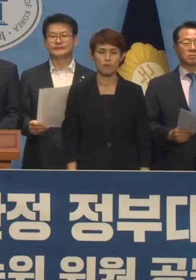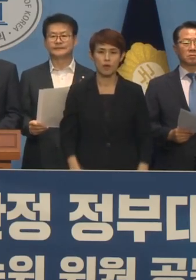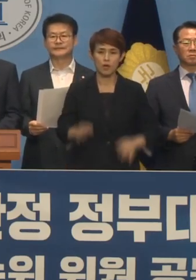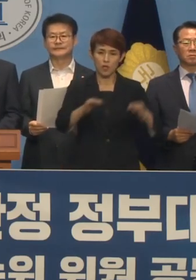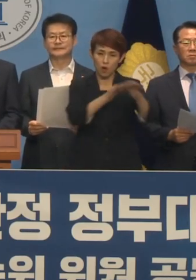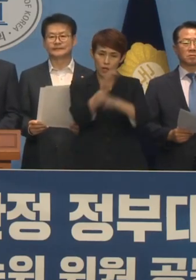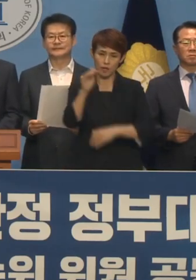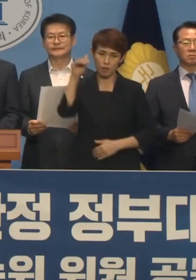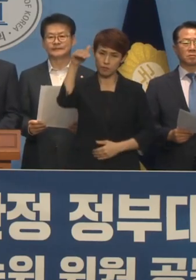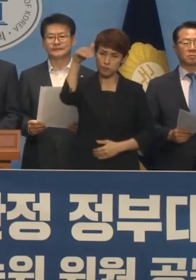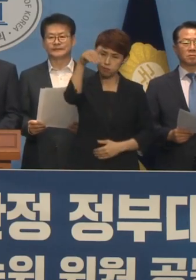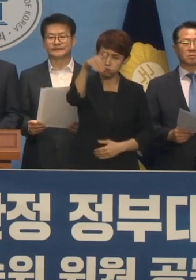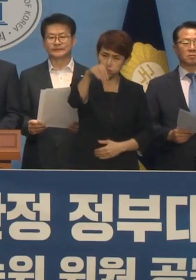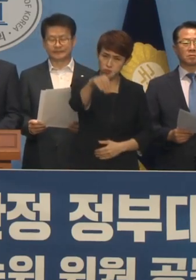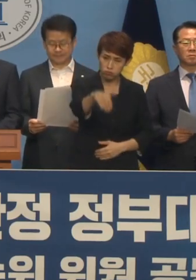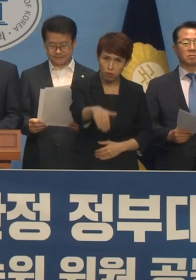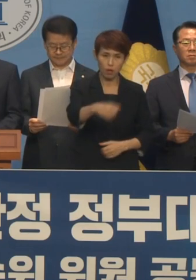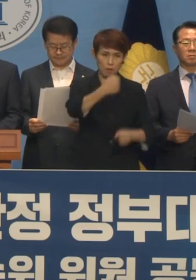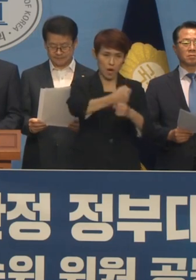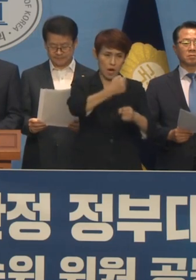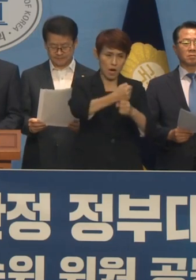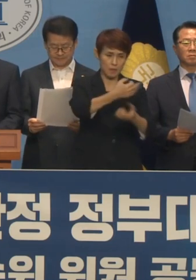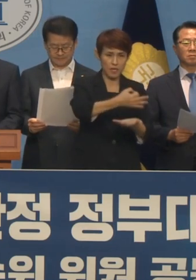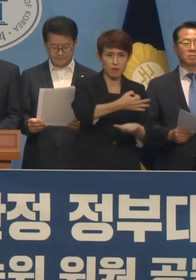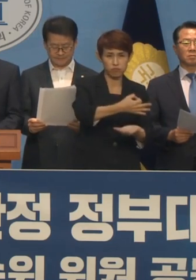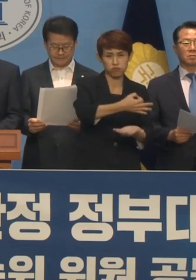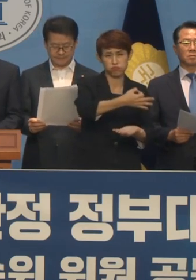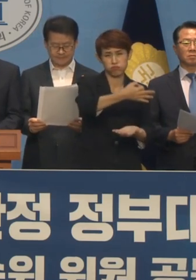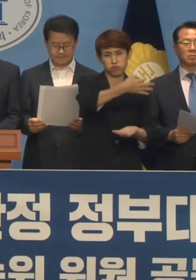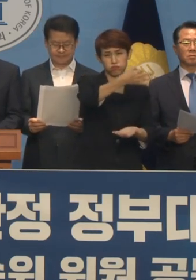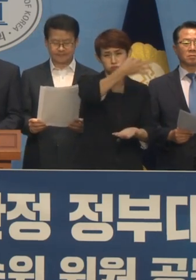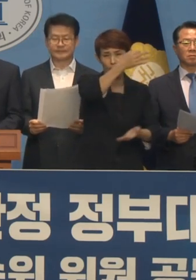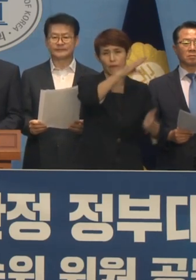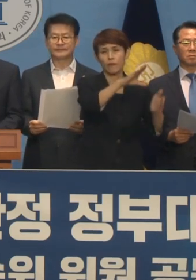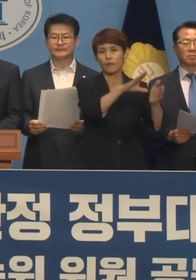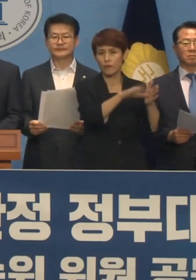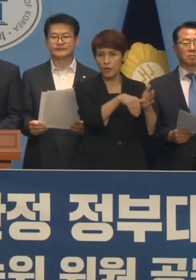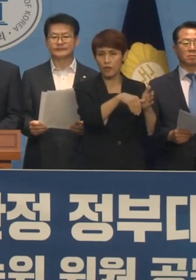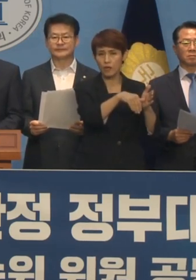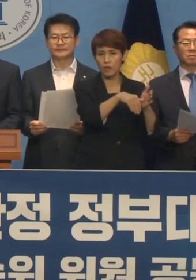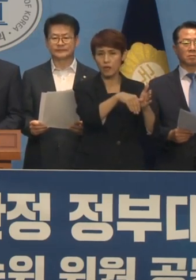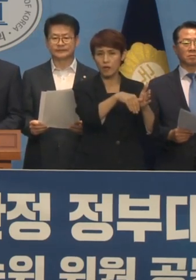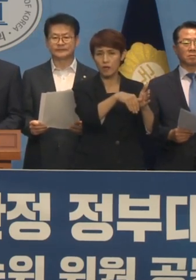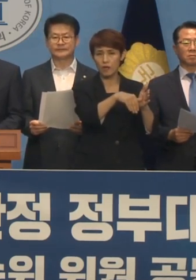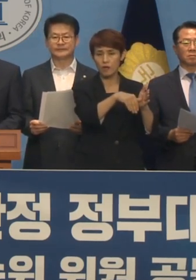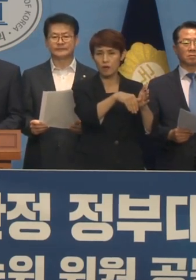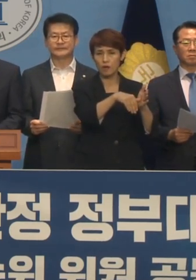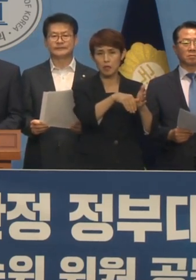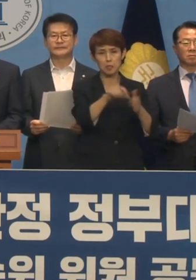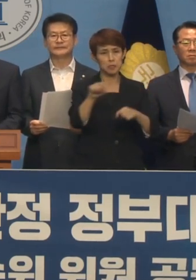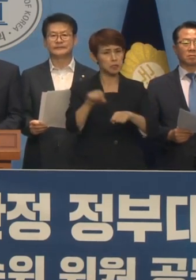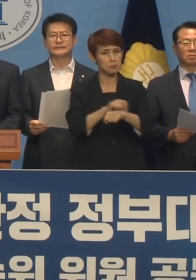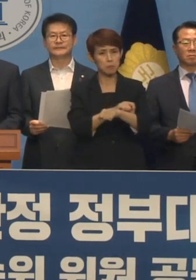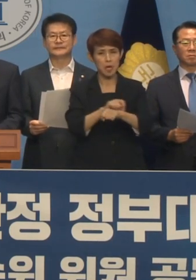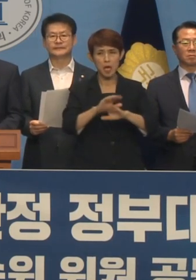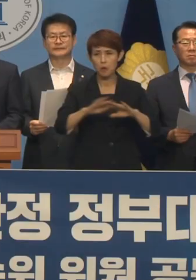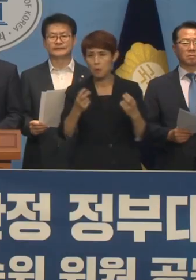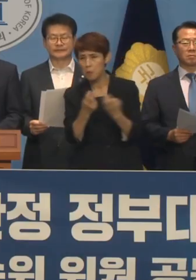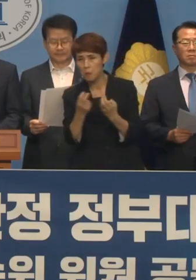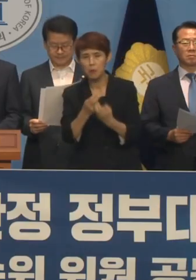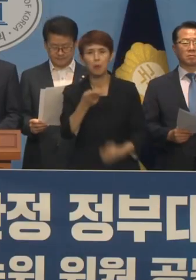경기가 침체되고 생산비가 고공행진을 하고 있는 상황에도 별다른 대책이